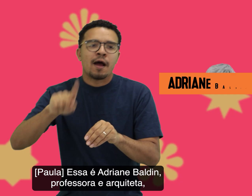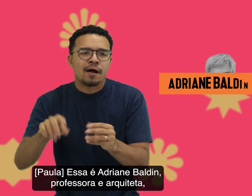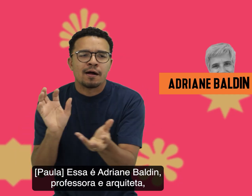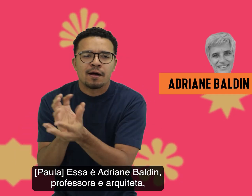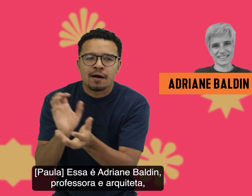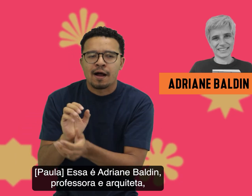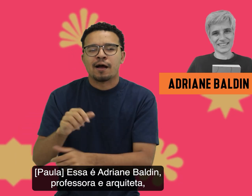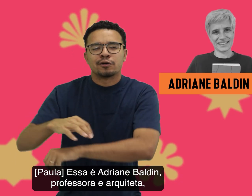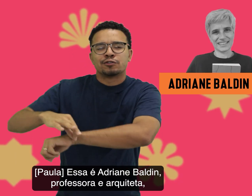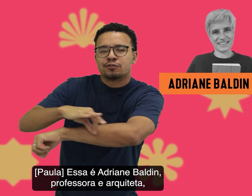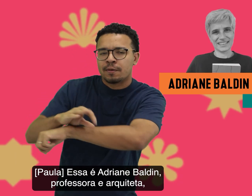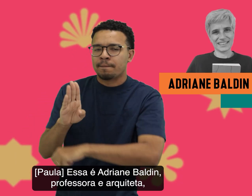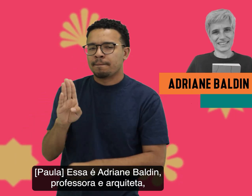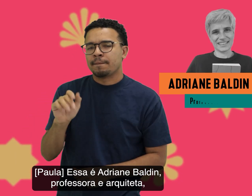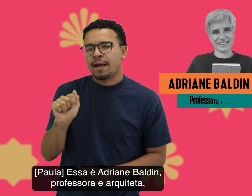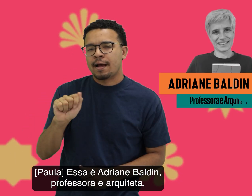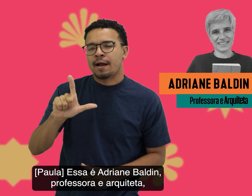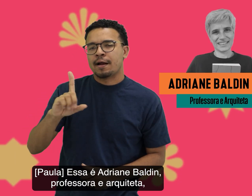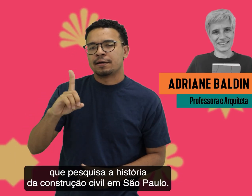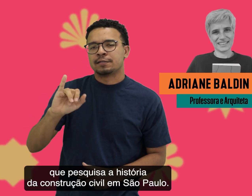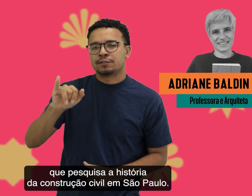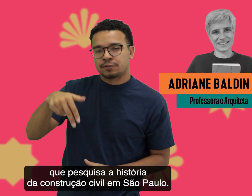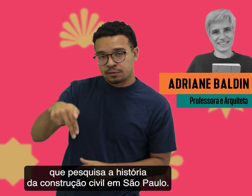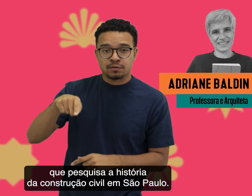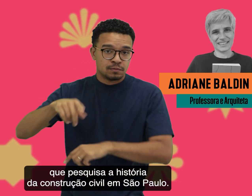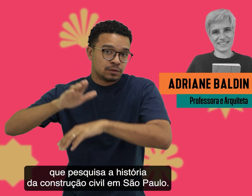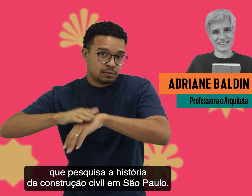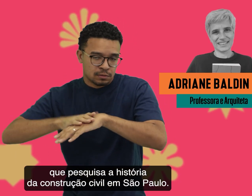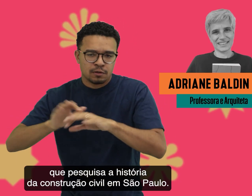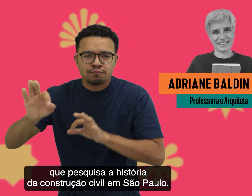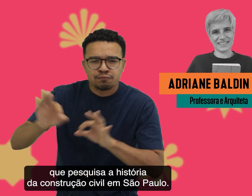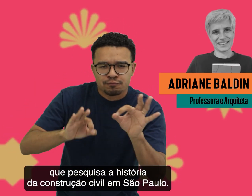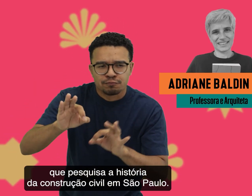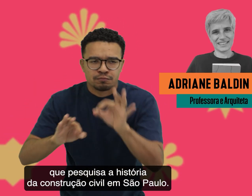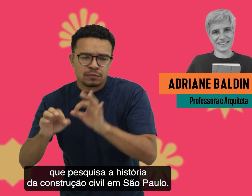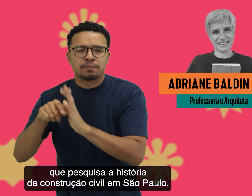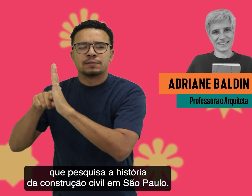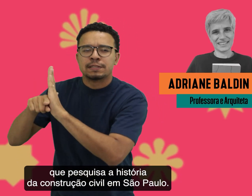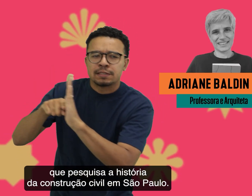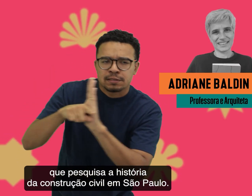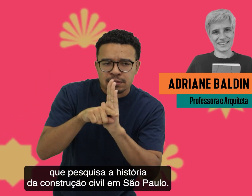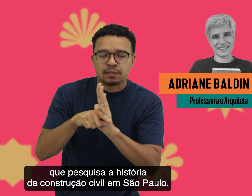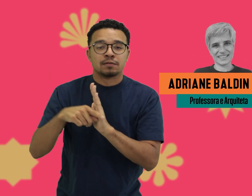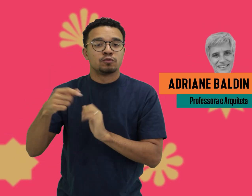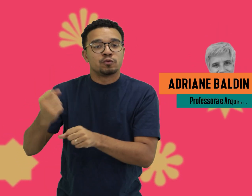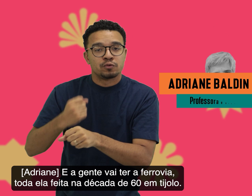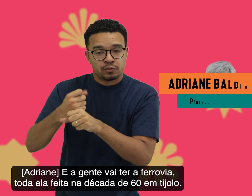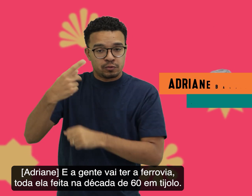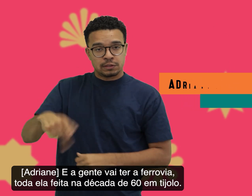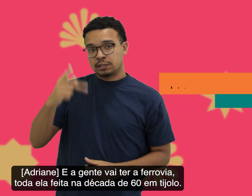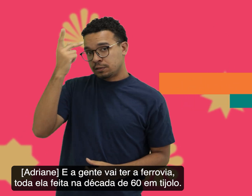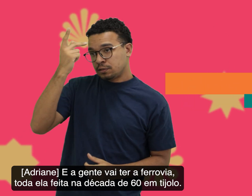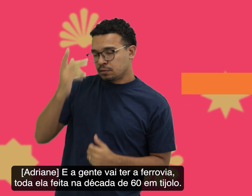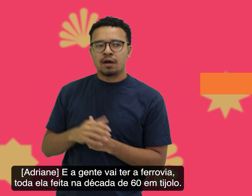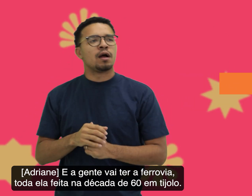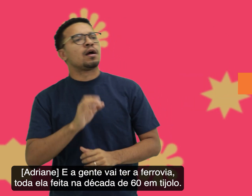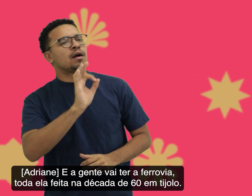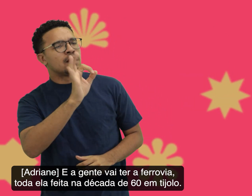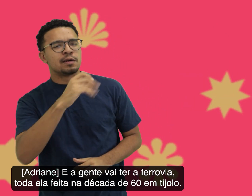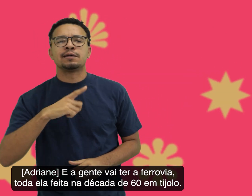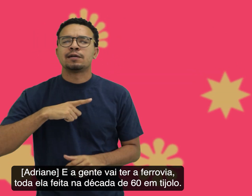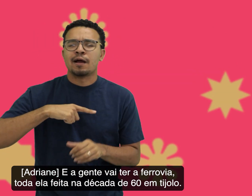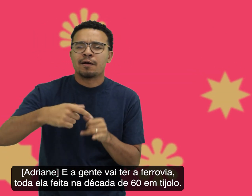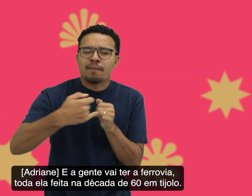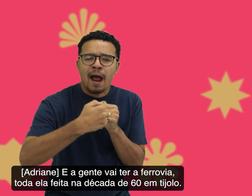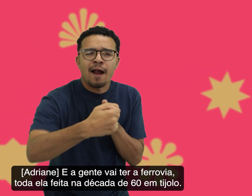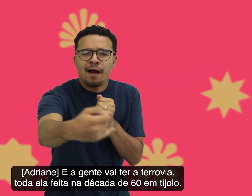Essa é a Adriane Baldin, professora e arquiteta que pesquisa a história da construção civil em São Paulo. E a gente